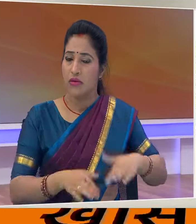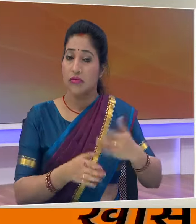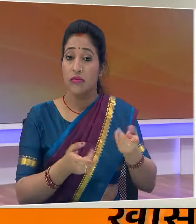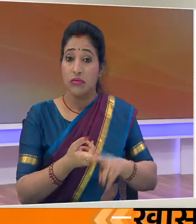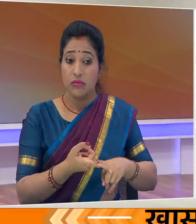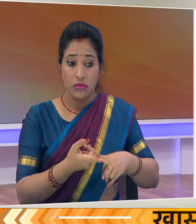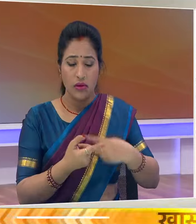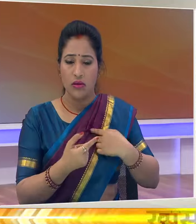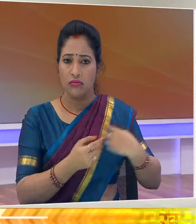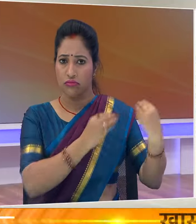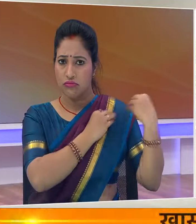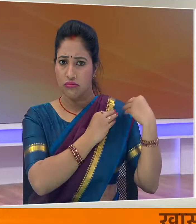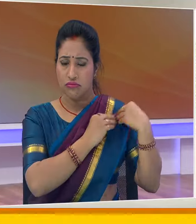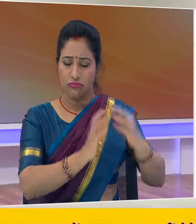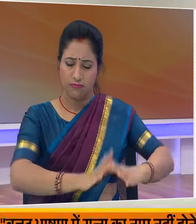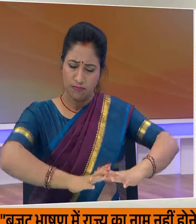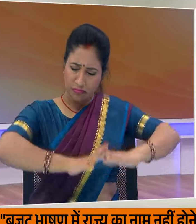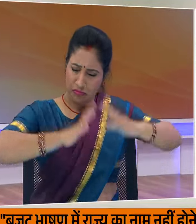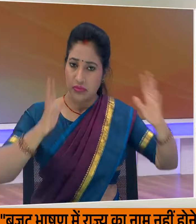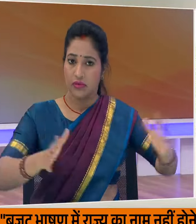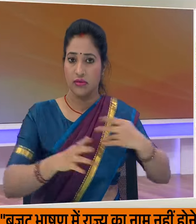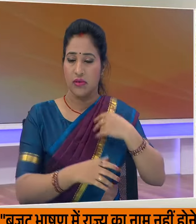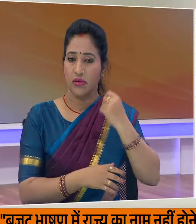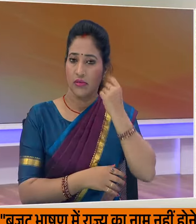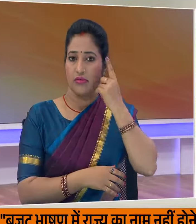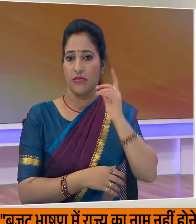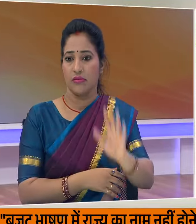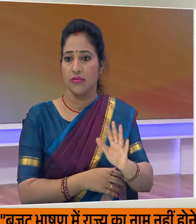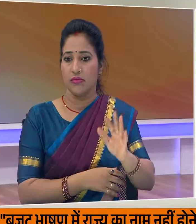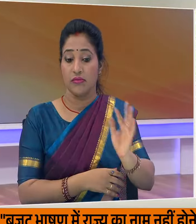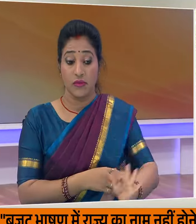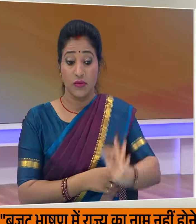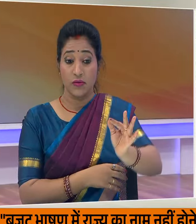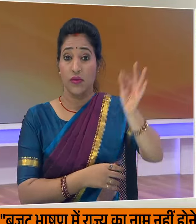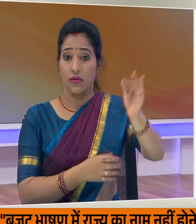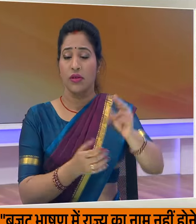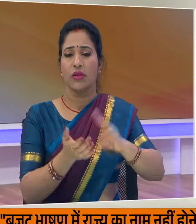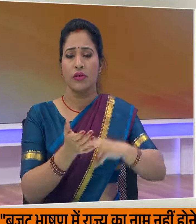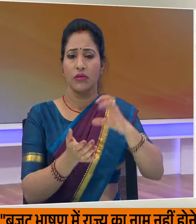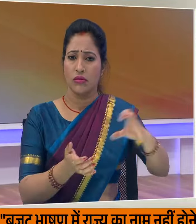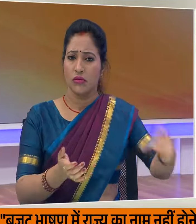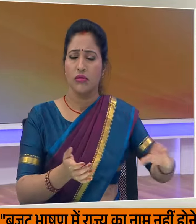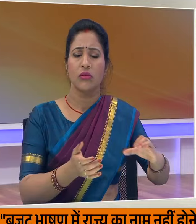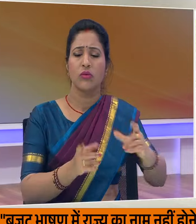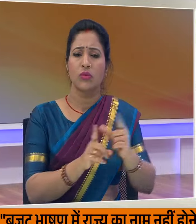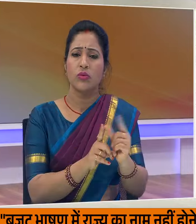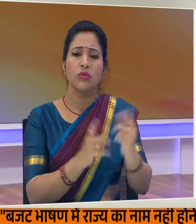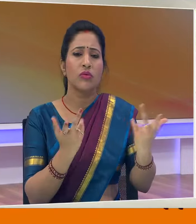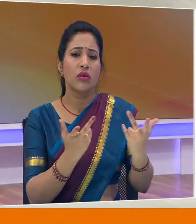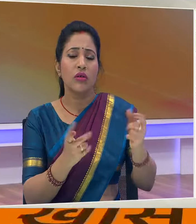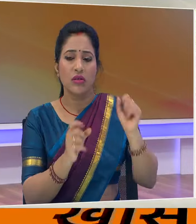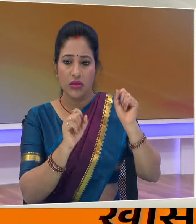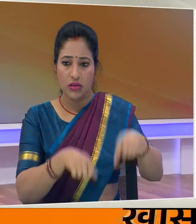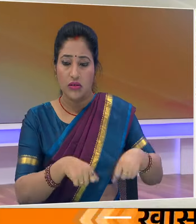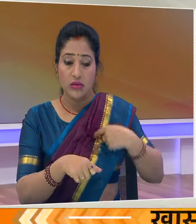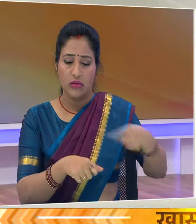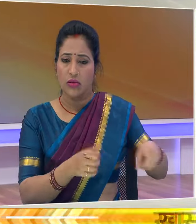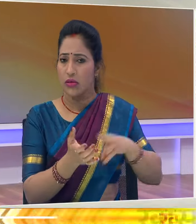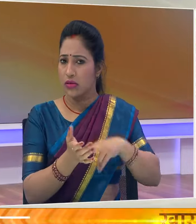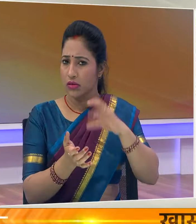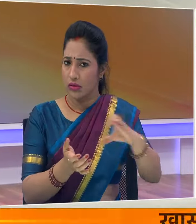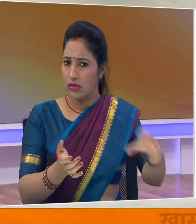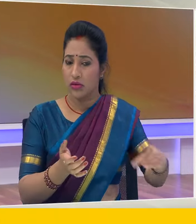इस ऑनर को बहुत बड़ी समझती हूँ। आगे भविष्य में एनसीसी को बढ़ाने के लिए किस तरह के प्रयास किए जाएंगे? सर, यहाँ एनसीसी बढ़ाने के लिए,